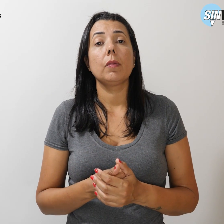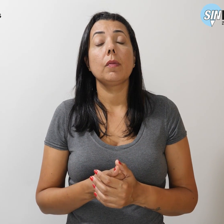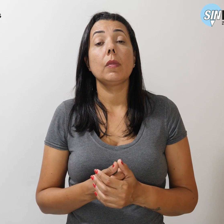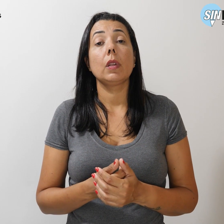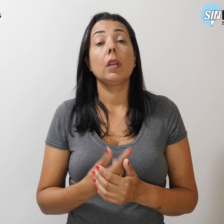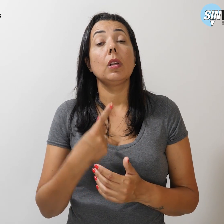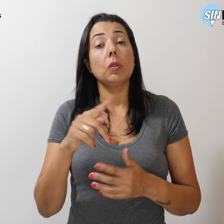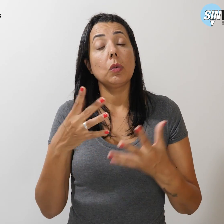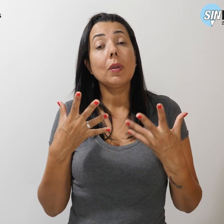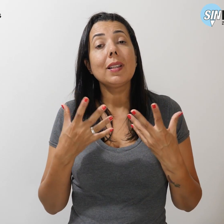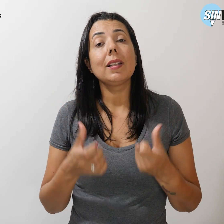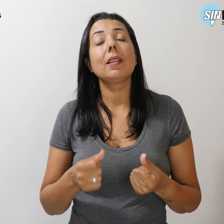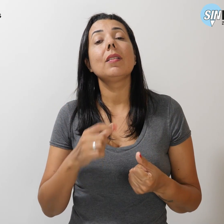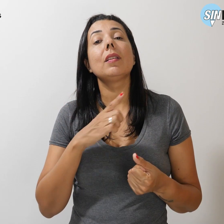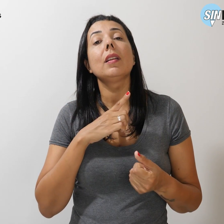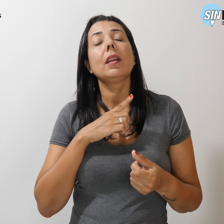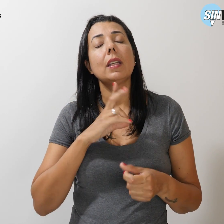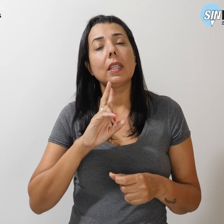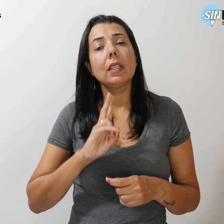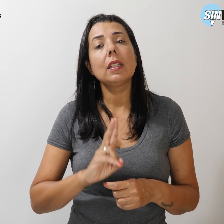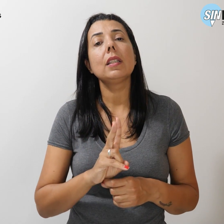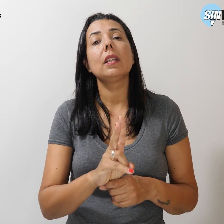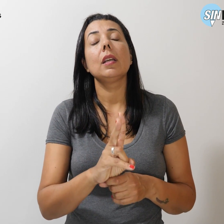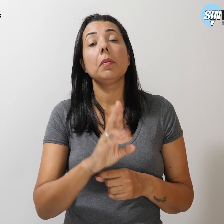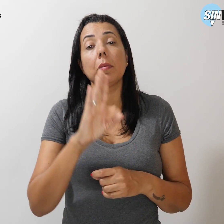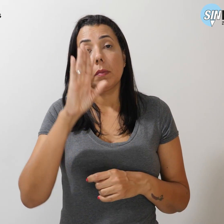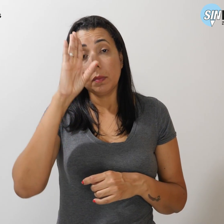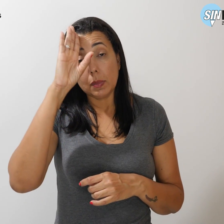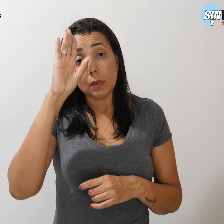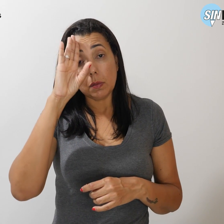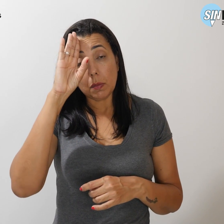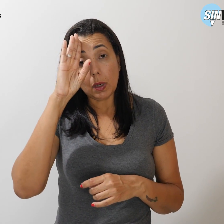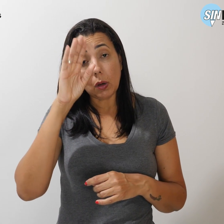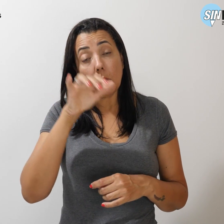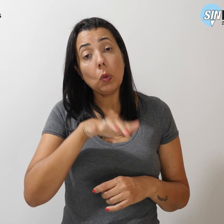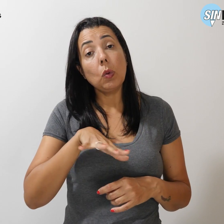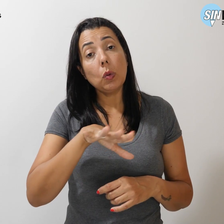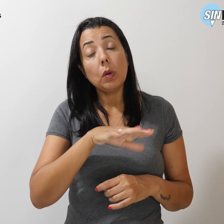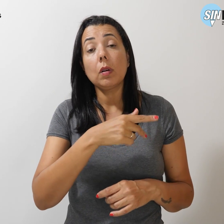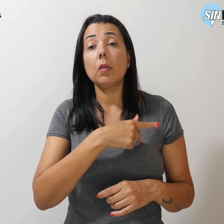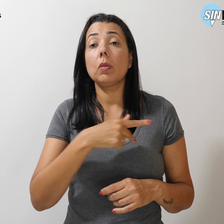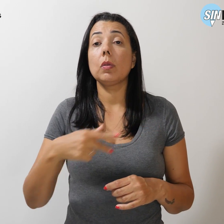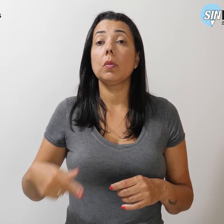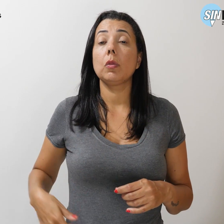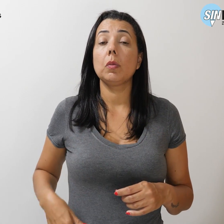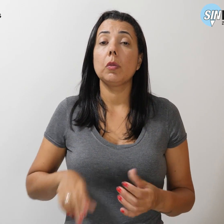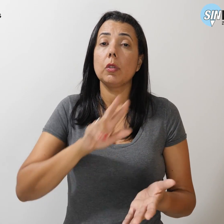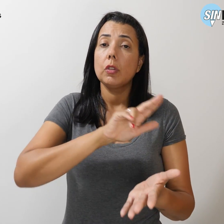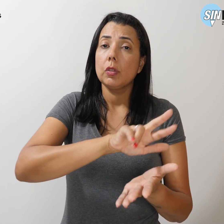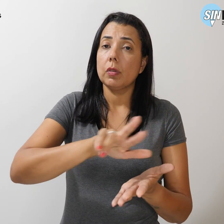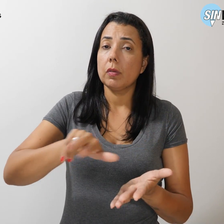adoção tem sido frequente, sobretudo em órgãos públicos de diversos países